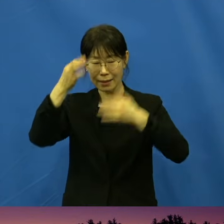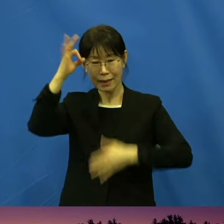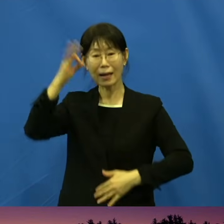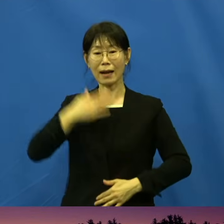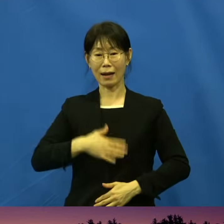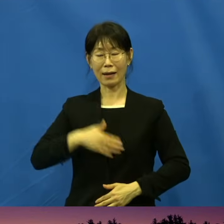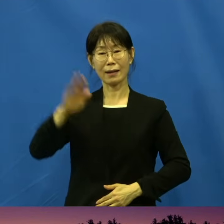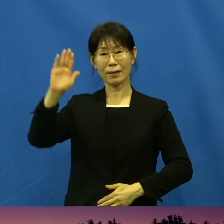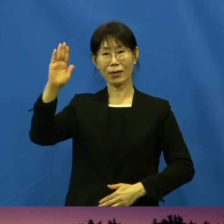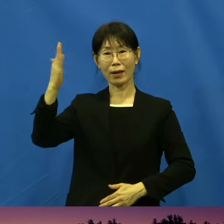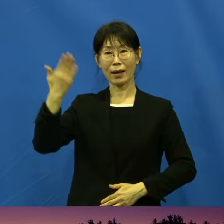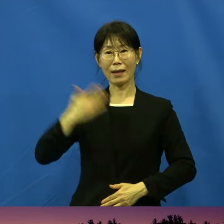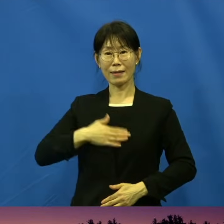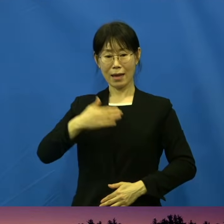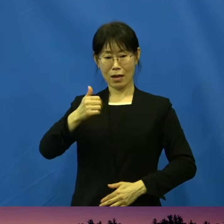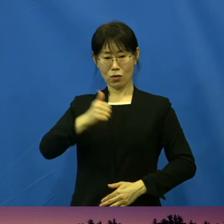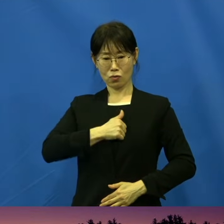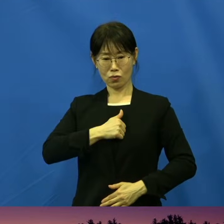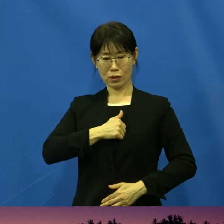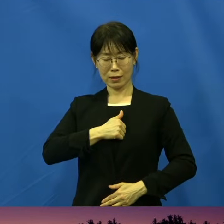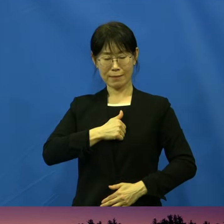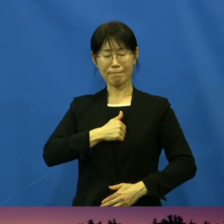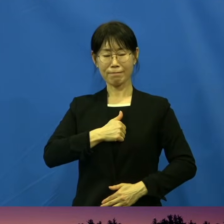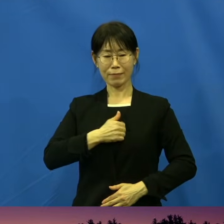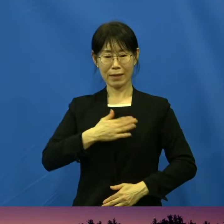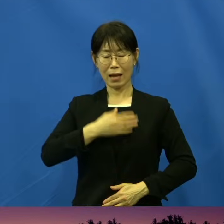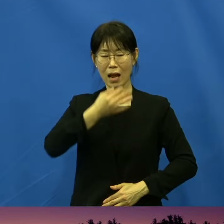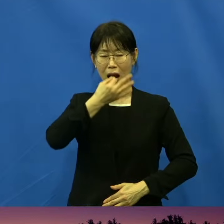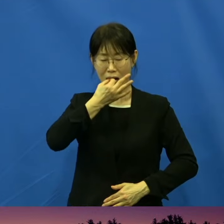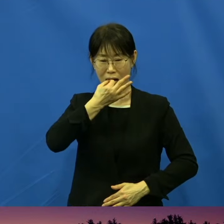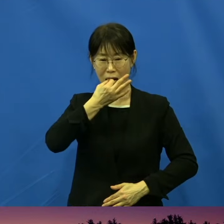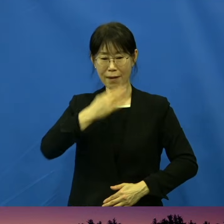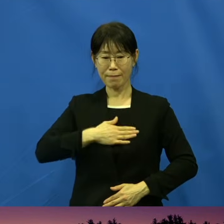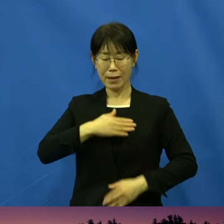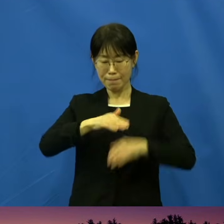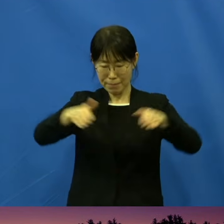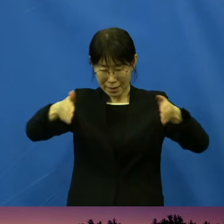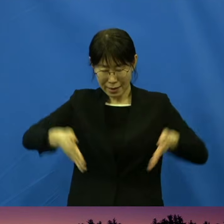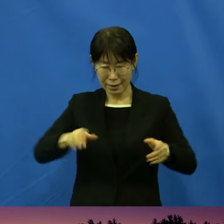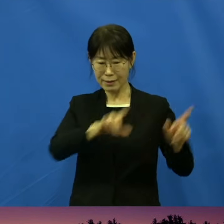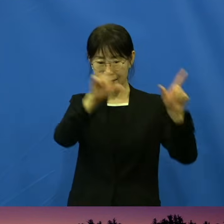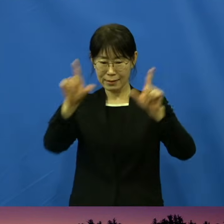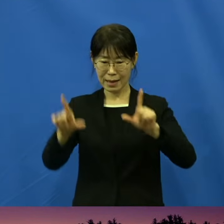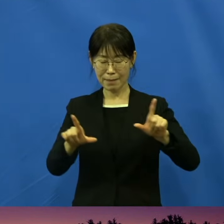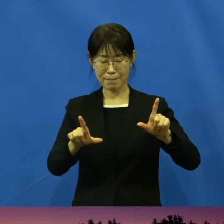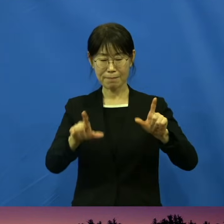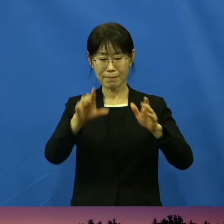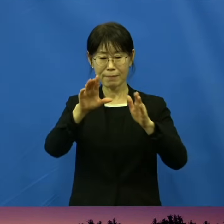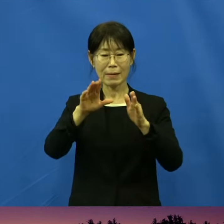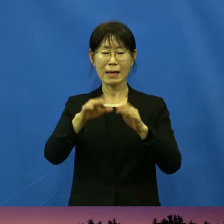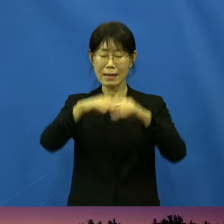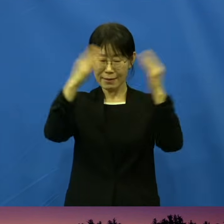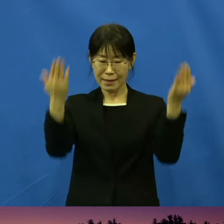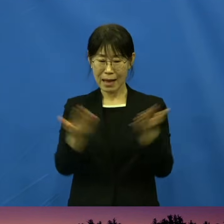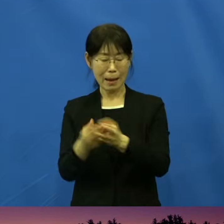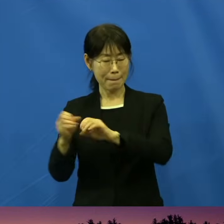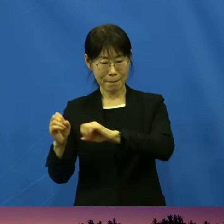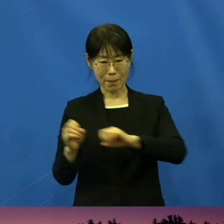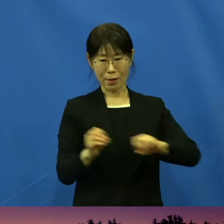그래서 자아중심의 삶이 점점 깨어지고, 그 깨어짐의 과정 속에서 겪는 아픔, 진통, 그걸 다 통과해야